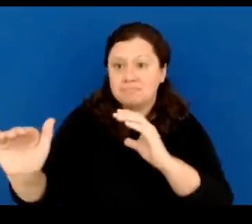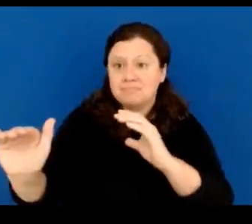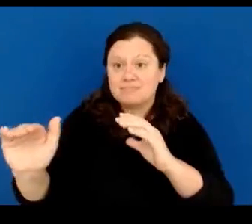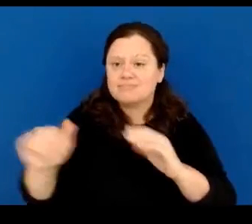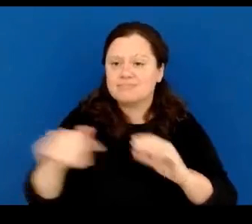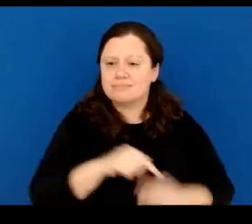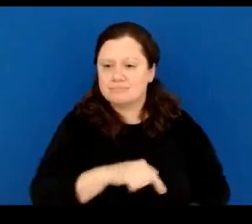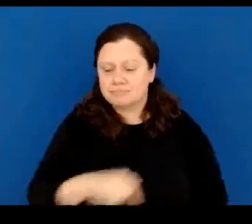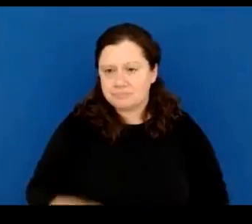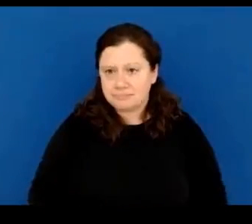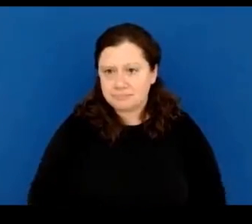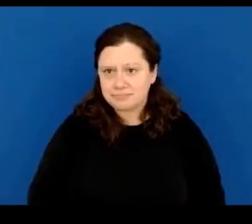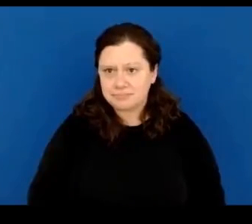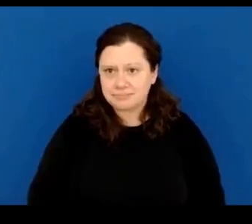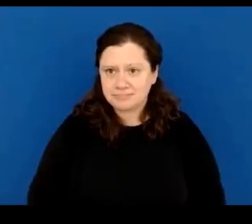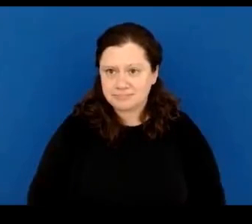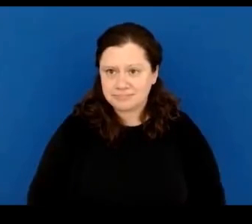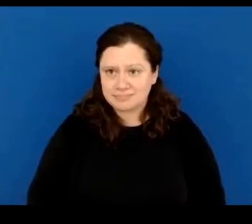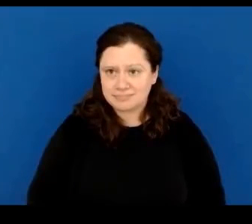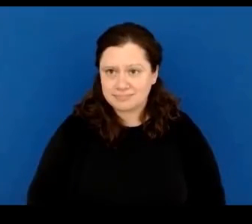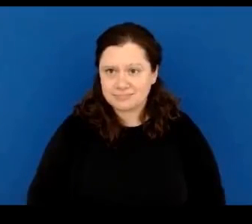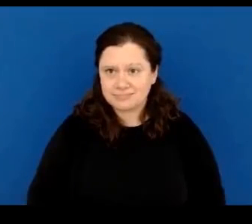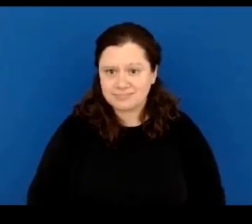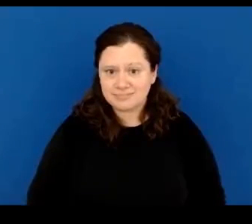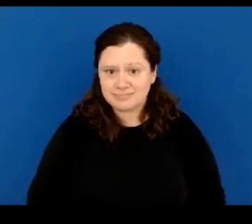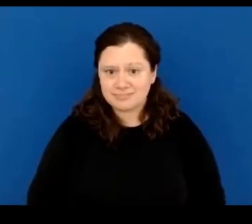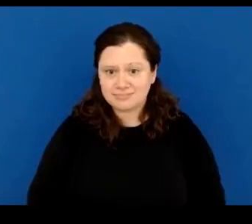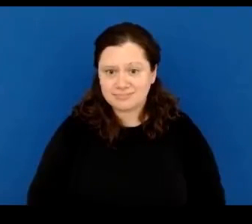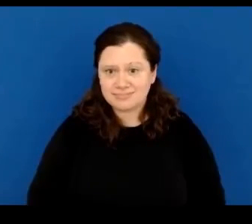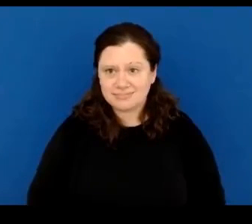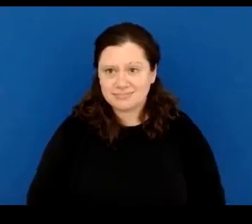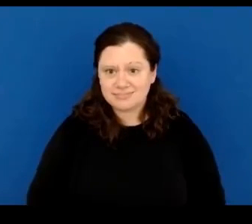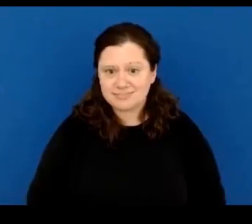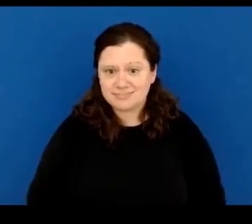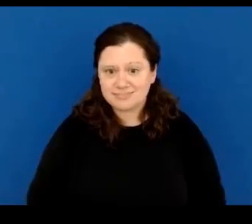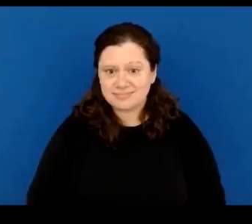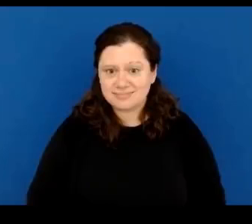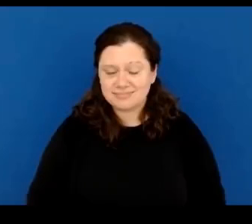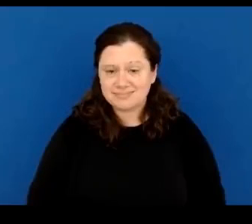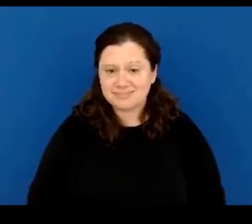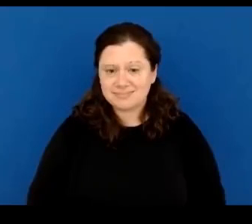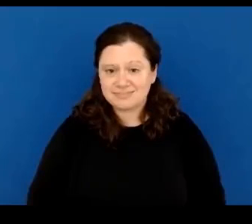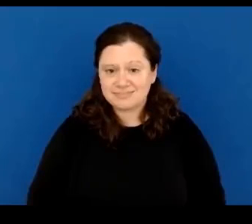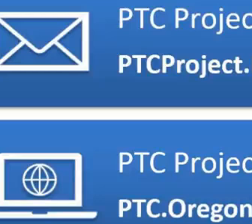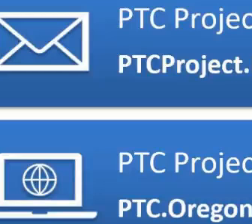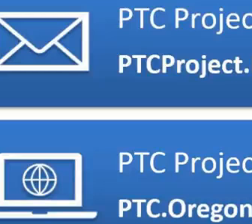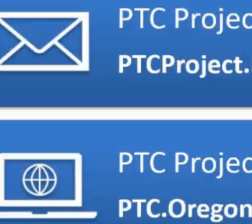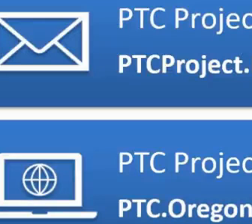ptcproject.info@dhsoha.state.or.us。多謝。